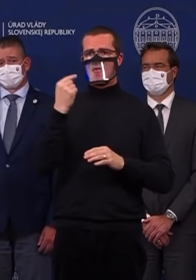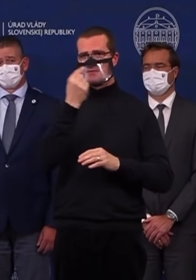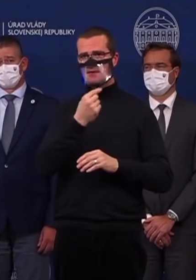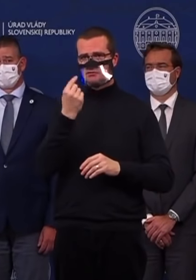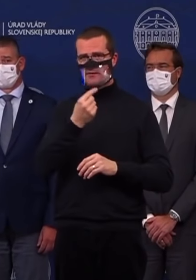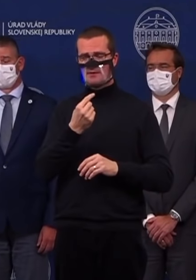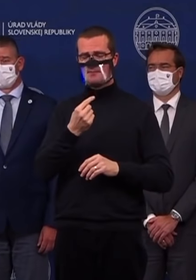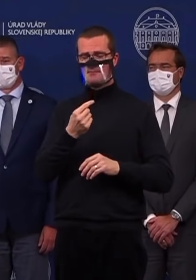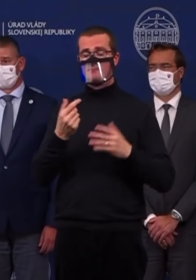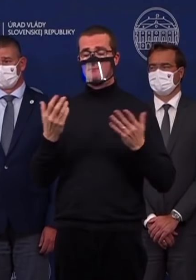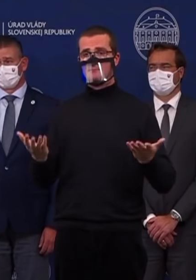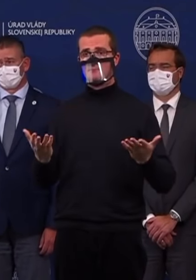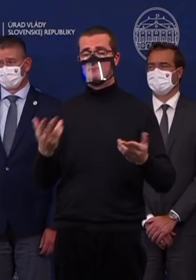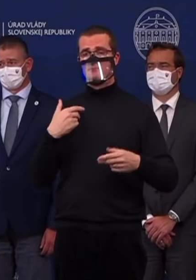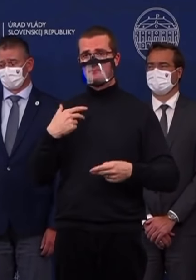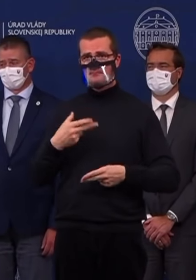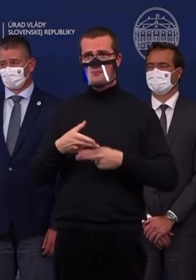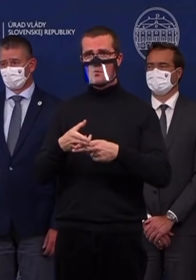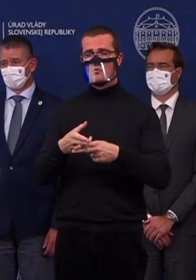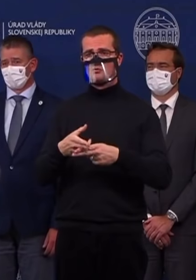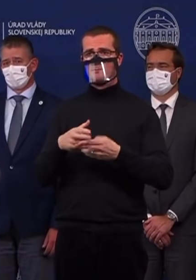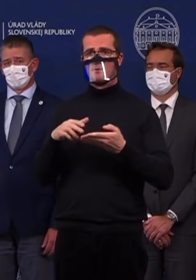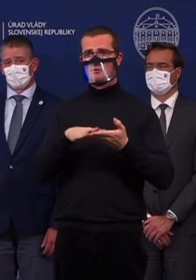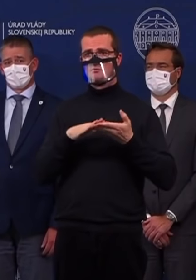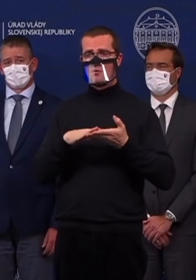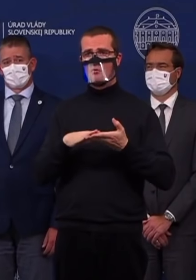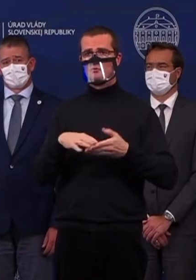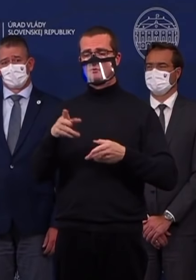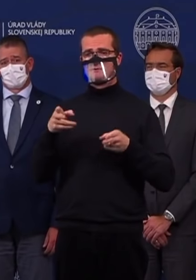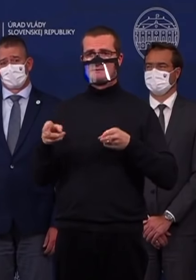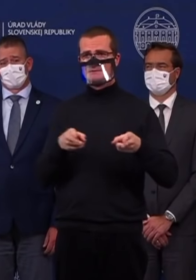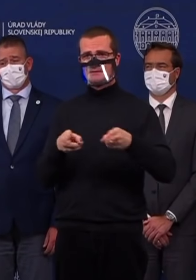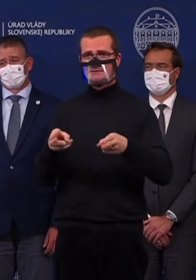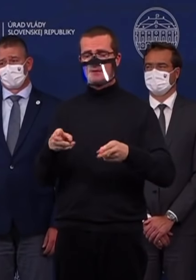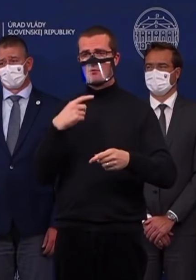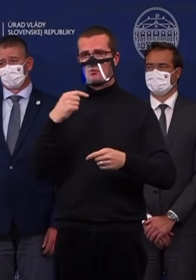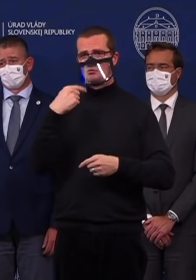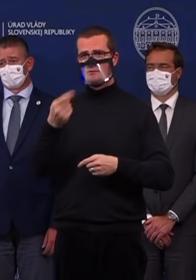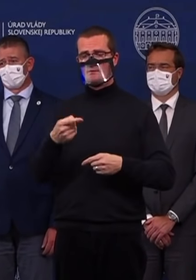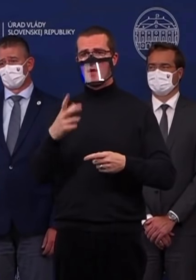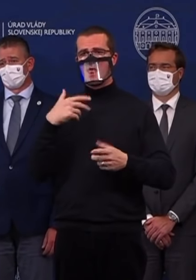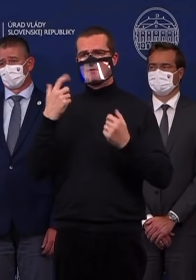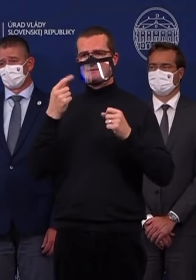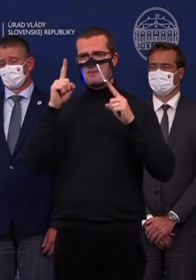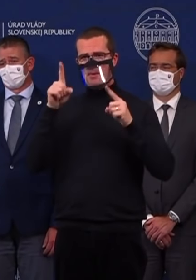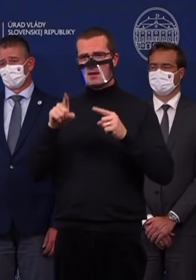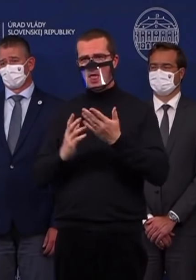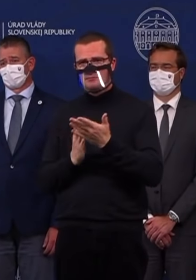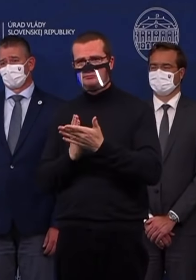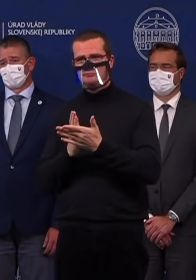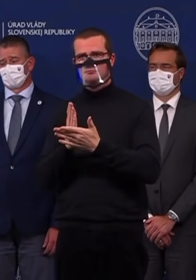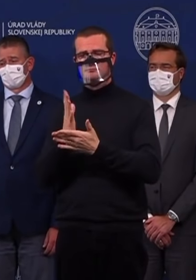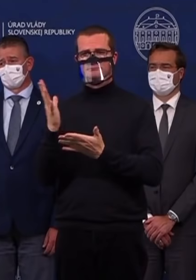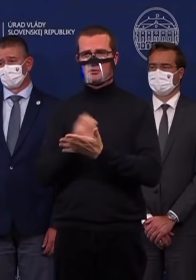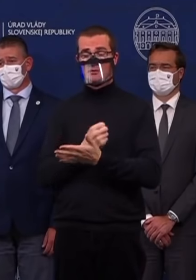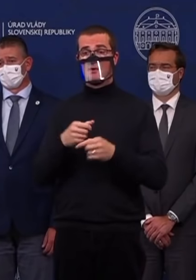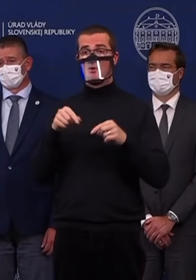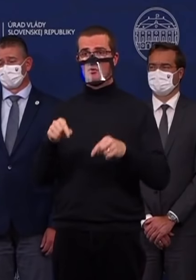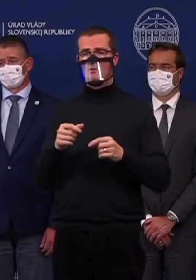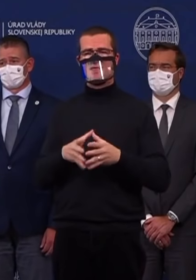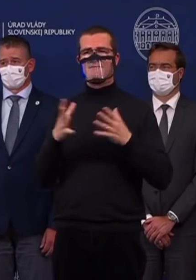pretestovania a pomôžeme, spoločne sa vydáme na cestu, ako som povedal, z pekla, v ktorom sa nachádzame. To, čo tu je,